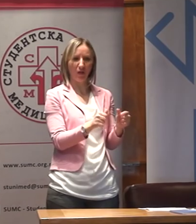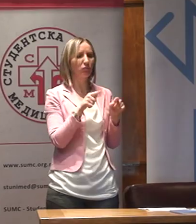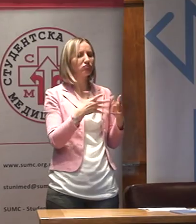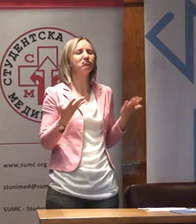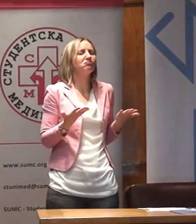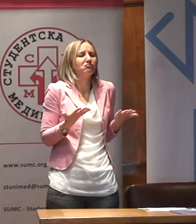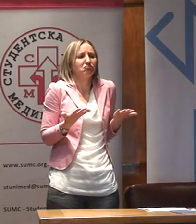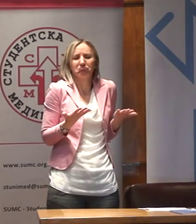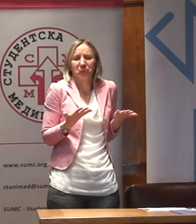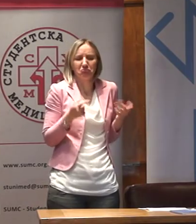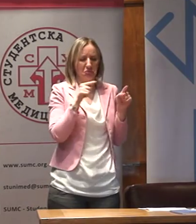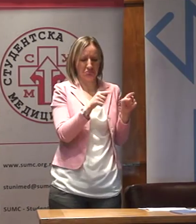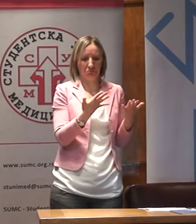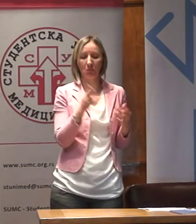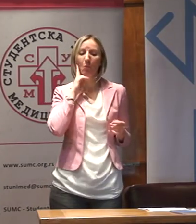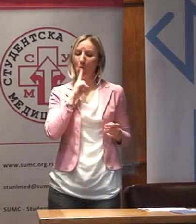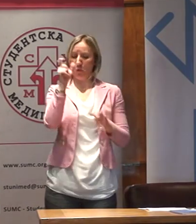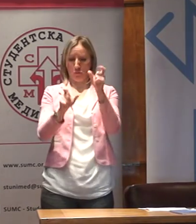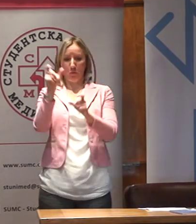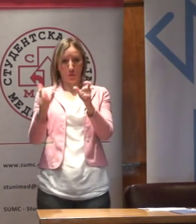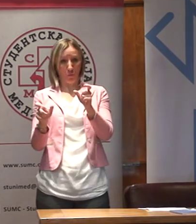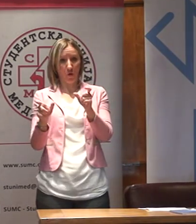o društveno-kulturnom modelu. Šta je to?